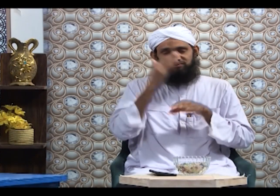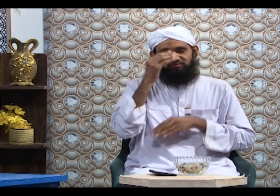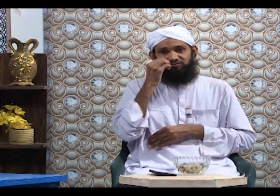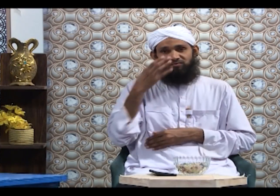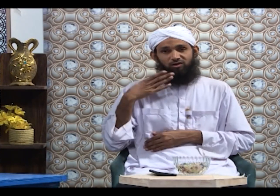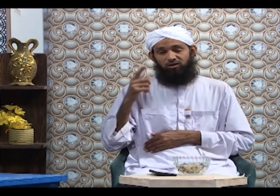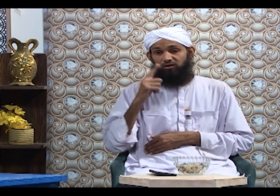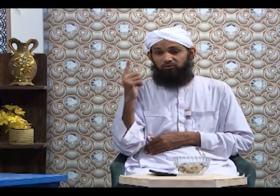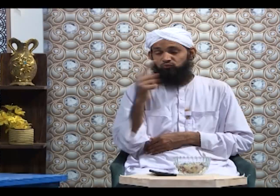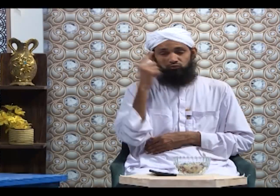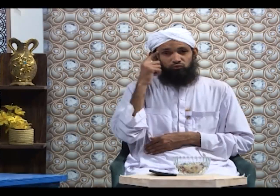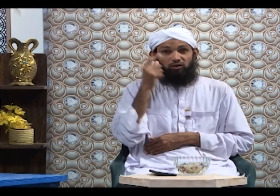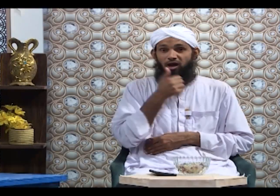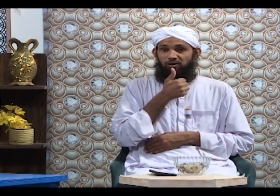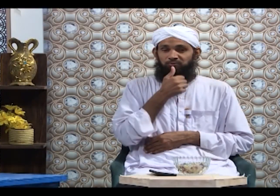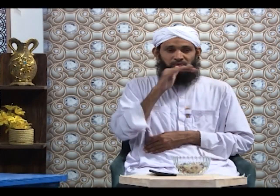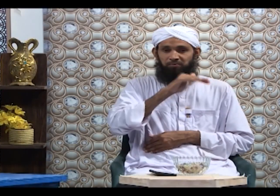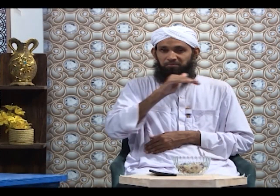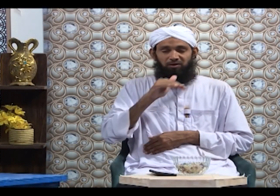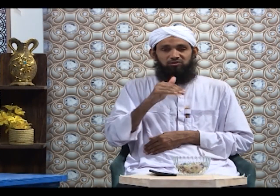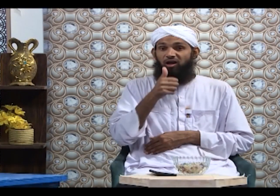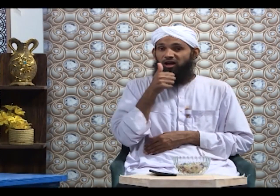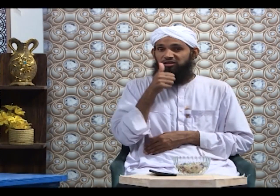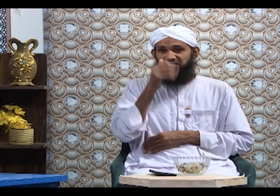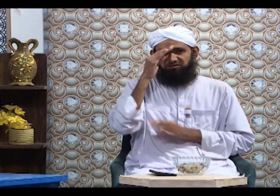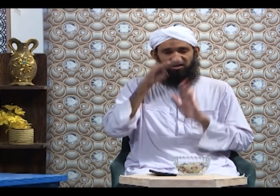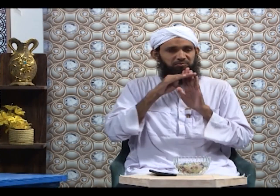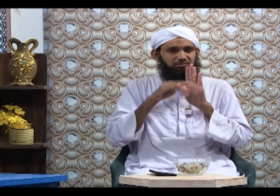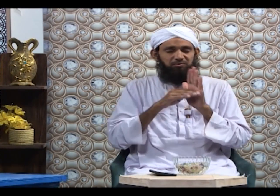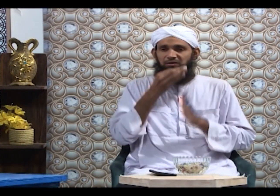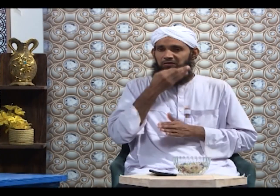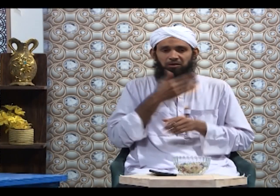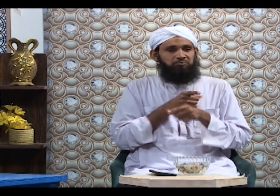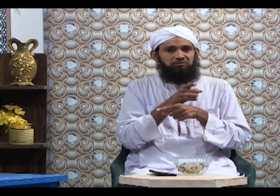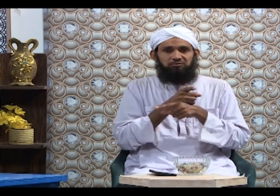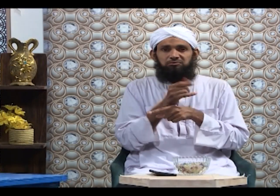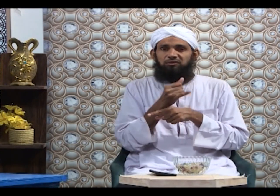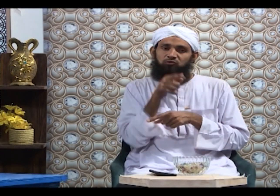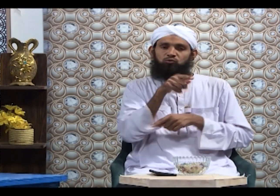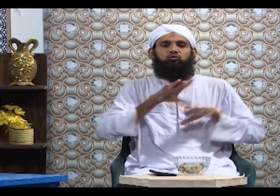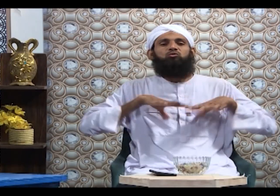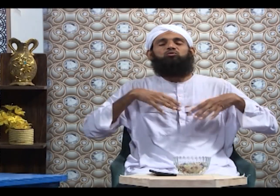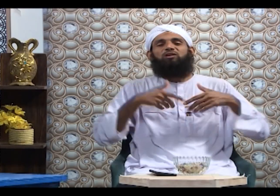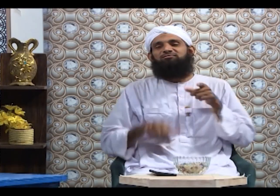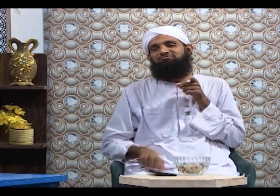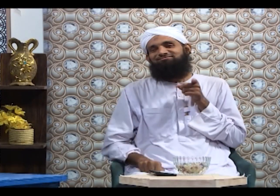علم دین سے آگاہ کرنے اور اسلامی تربیت کرنے میں کوتاہی سے کام لیتا ہے۔ لاپرواہی کا مظاہرہ کرتے